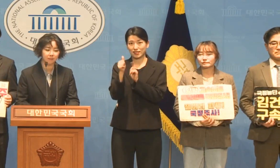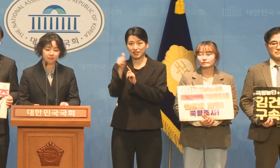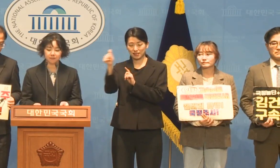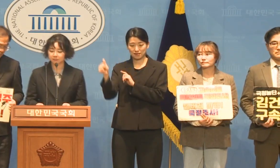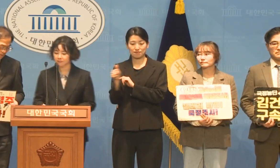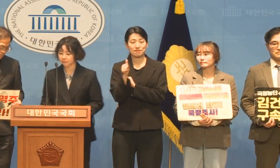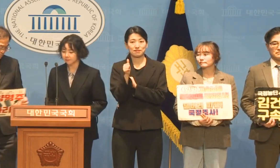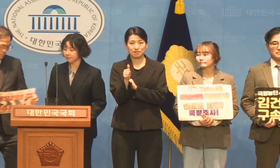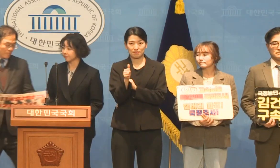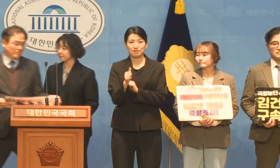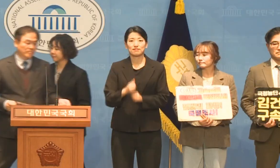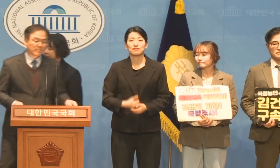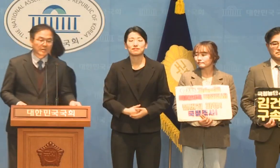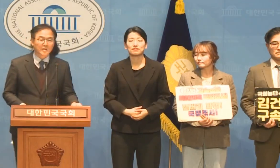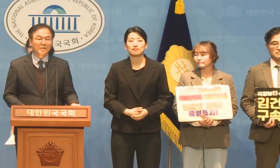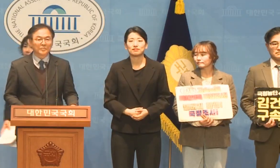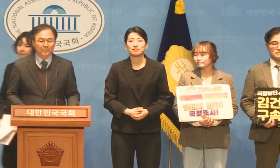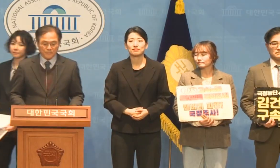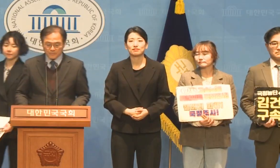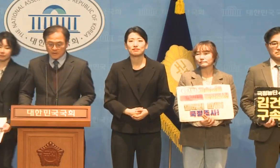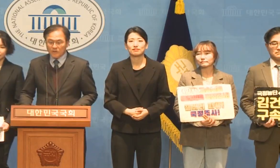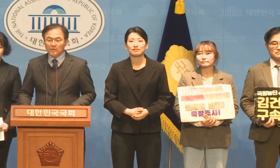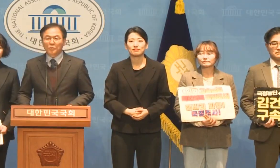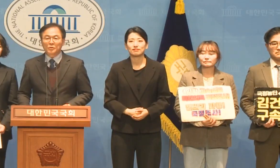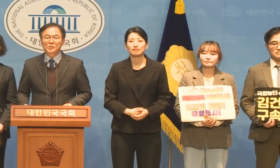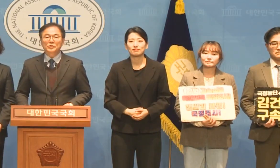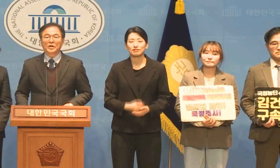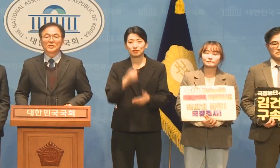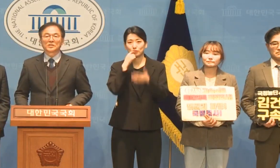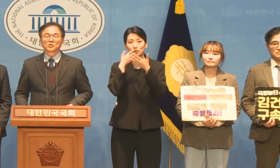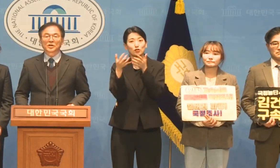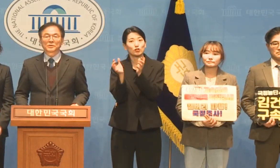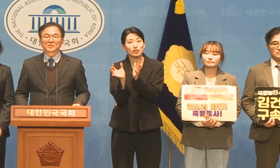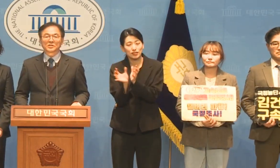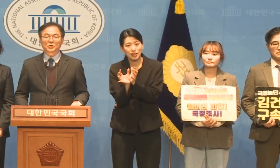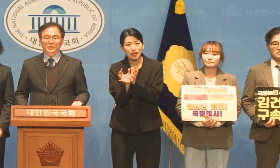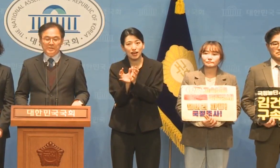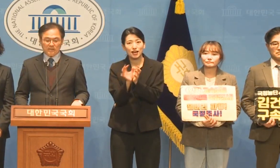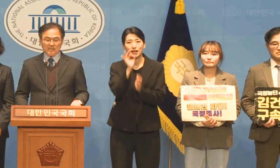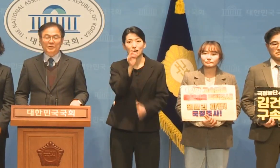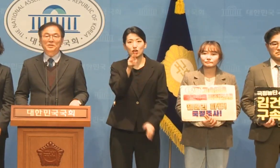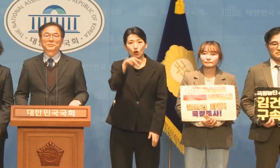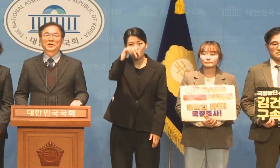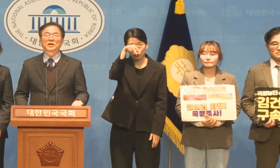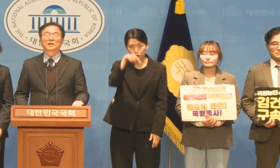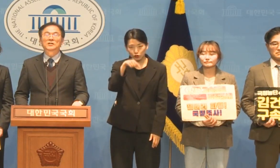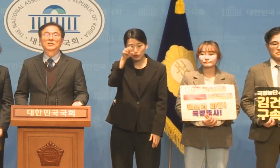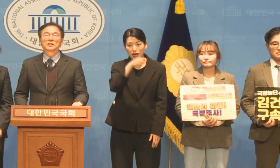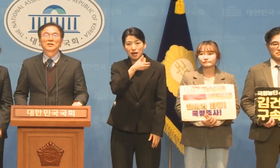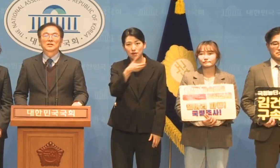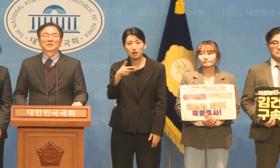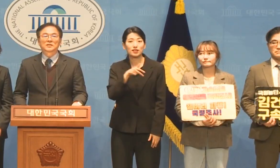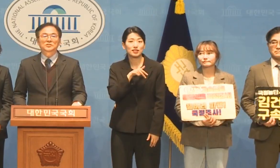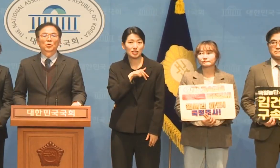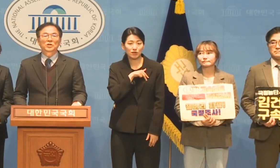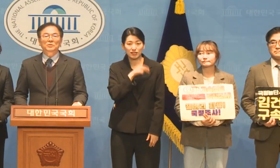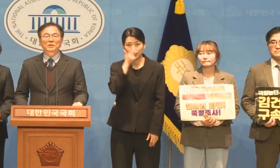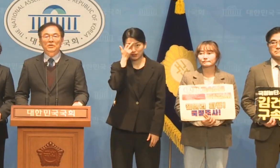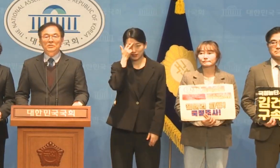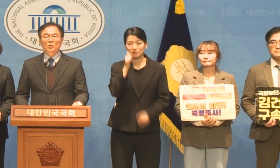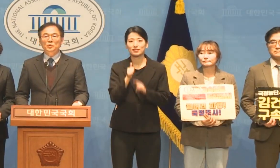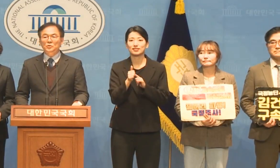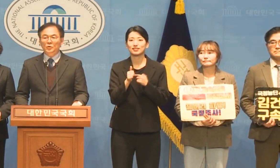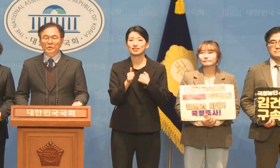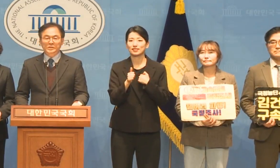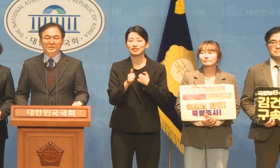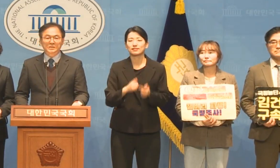듣겠습니다. 네, 더불어민주당 여주 양평 지역위원장 최재관입니다. 예, 서울